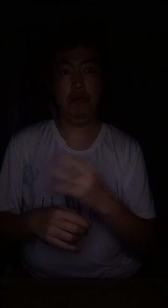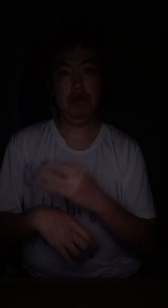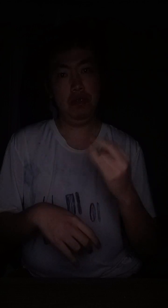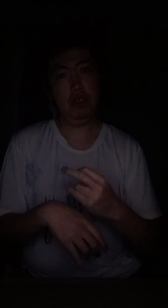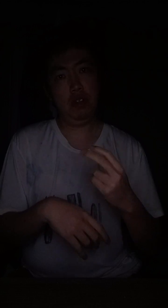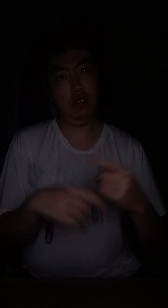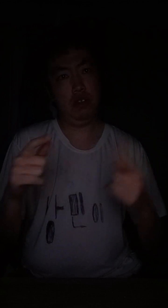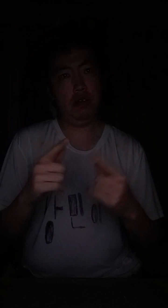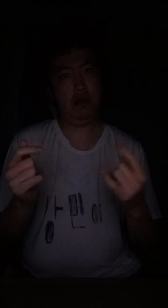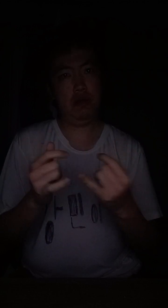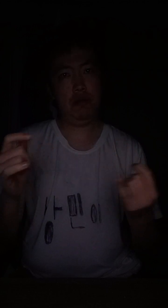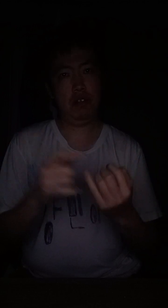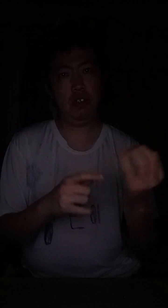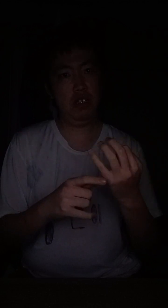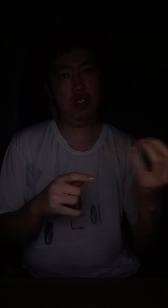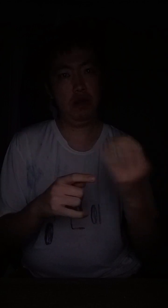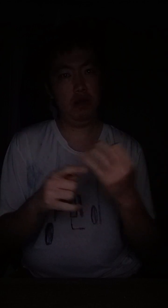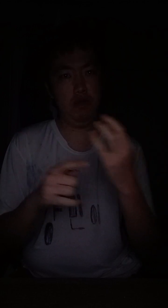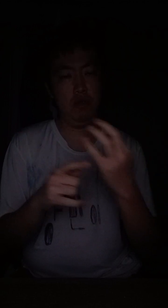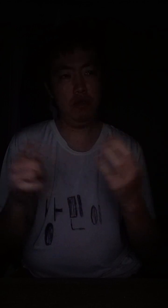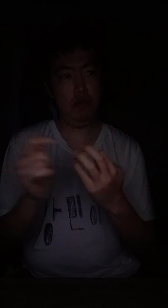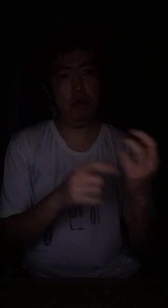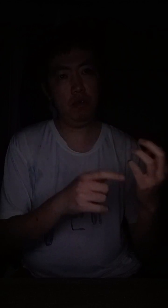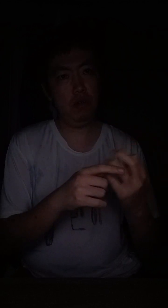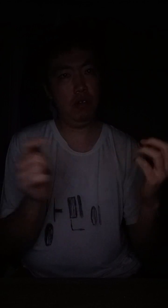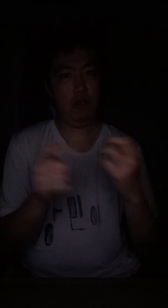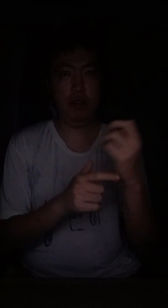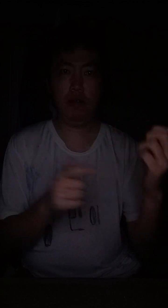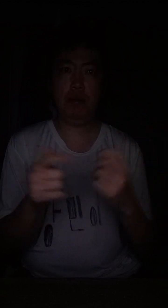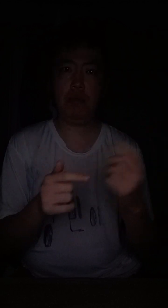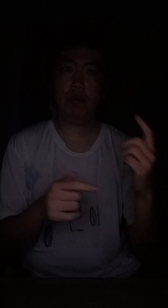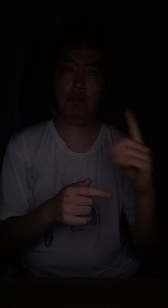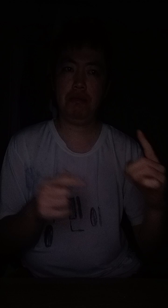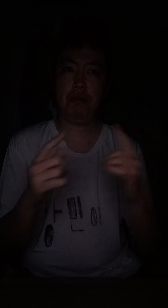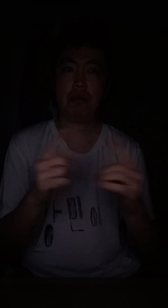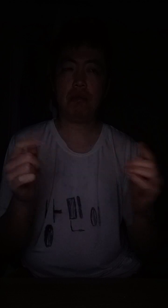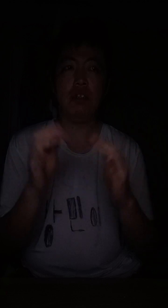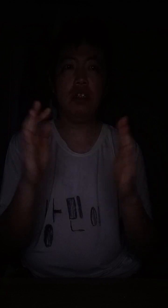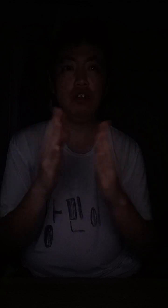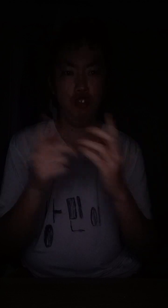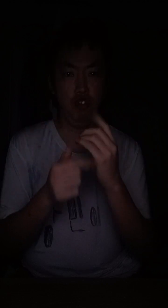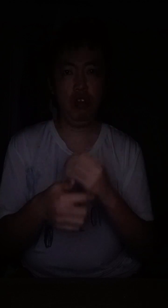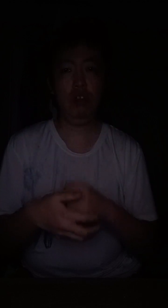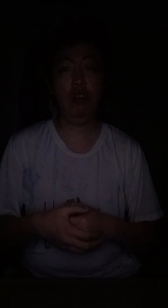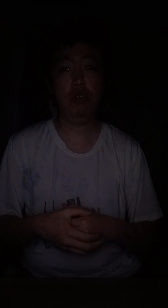이 매장에서 근무한 A씨의 불법 촬영 사실이 들통난 건 지난해 12월 중순쯤.